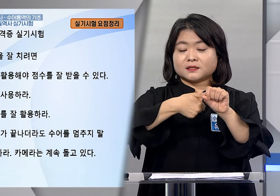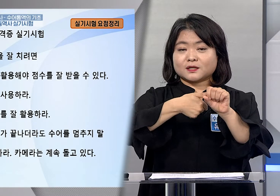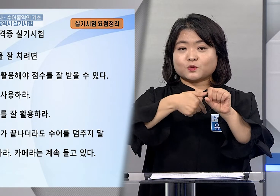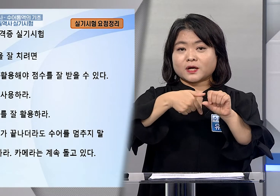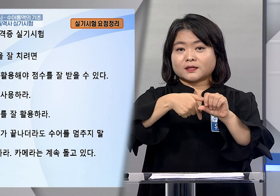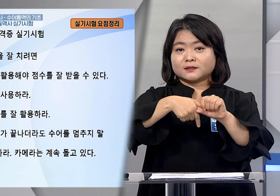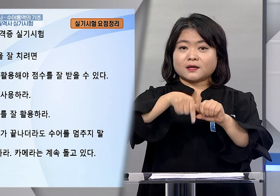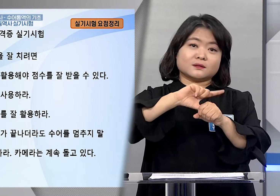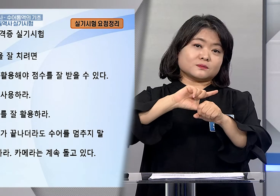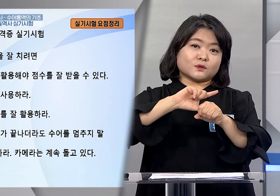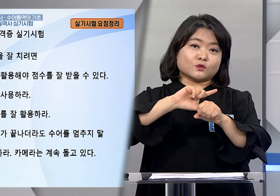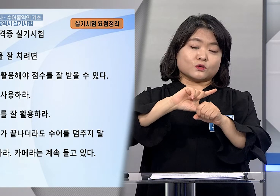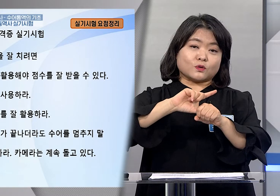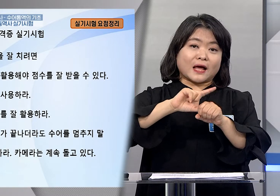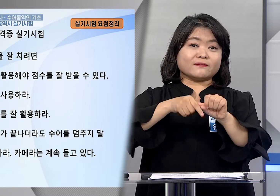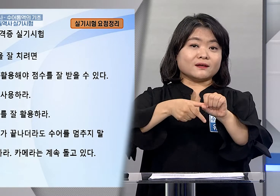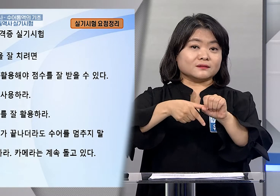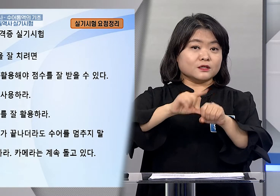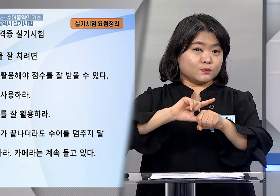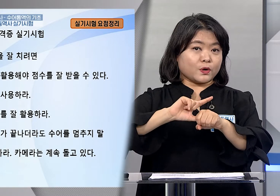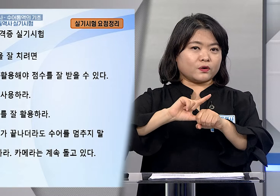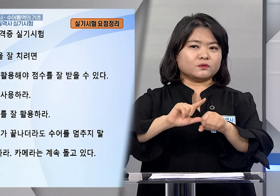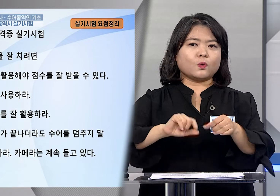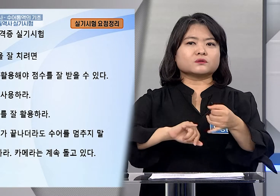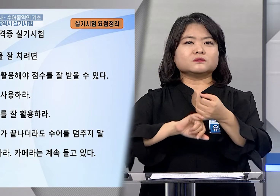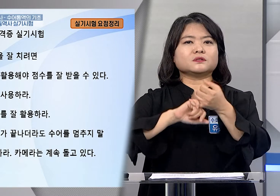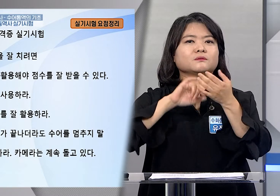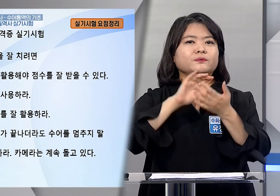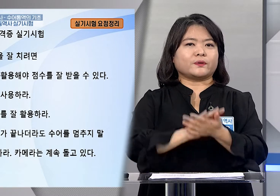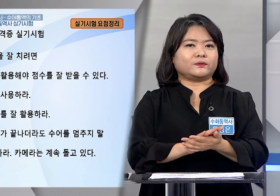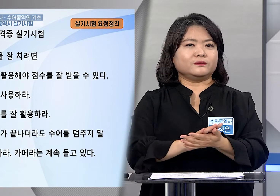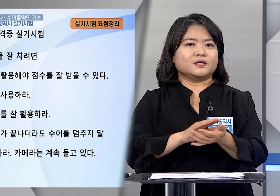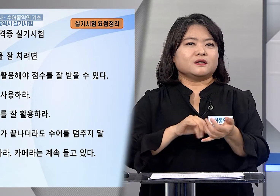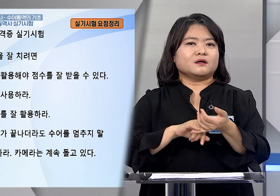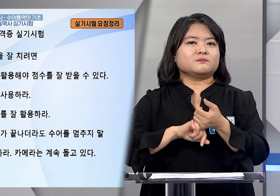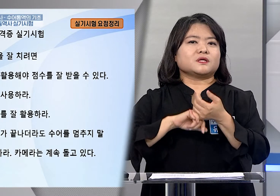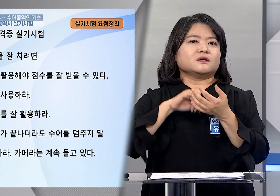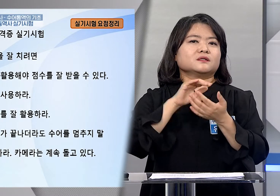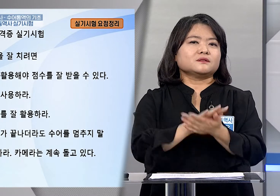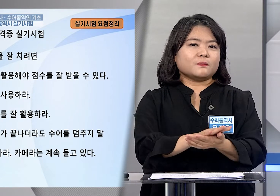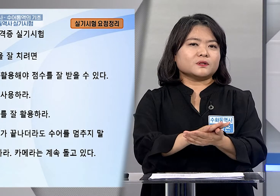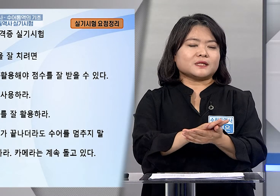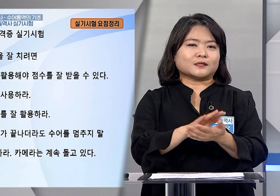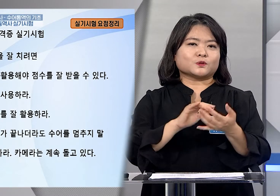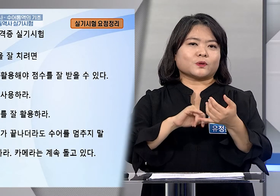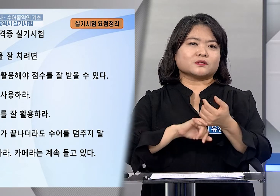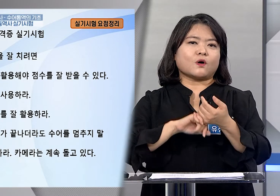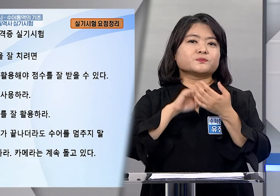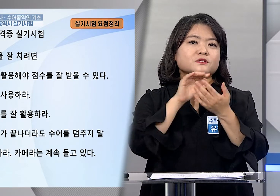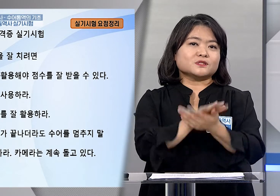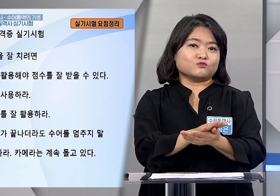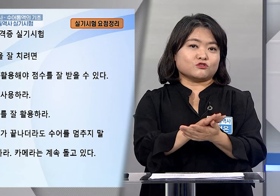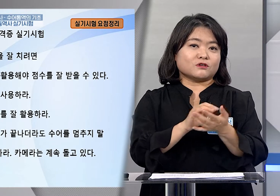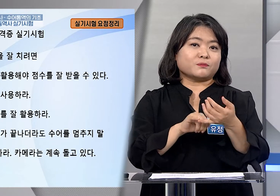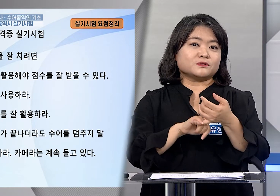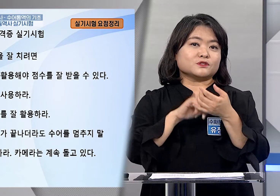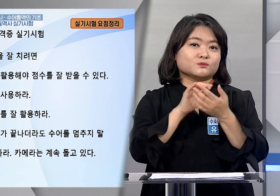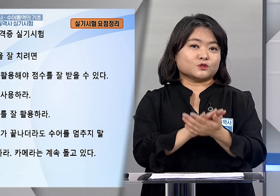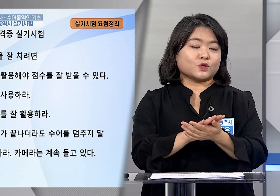돌아야 가는데 거꾸로 안 되는 이런 표현, 혹은 이런 표현. 이미 끝나버린 약속해서 엎질러진 물, 되돌릴